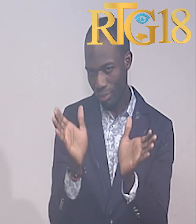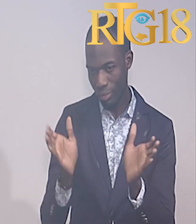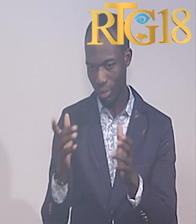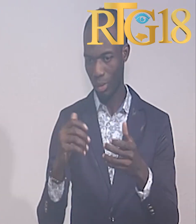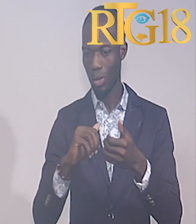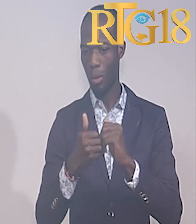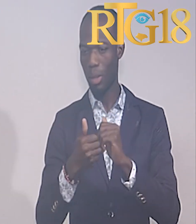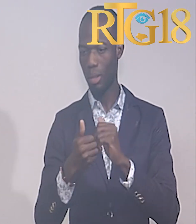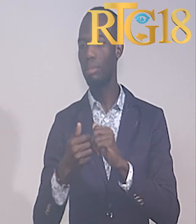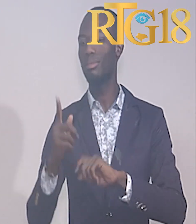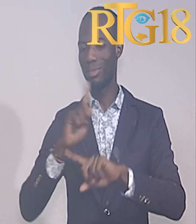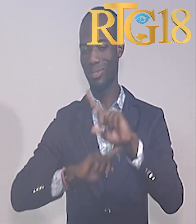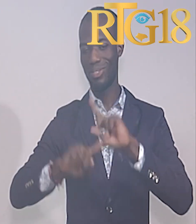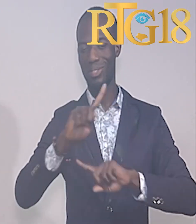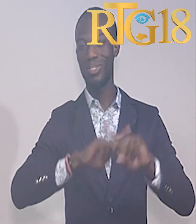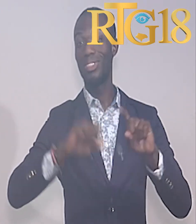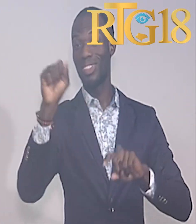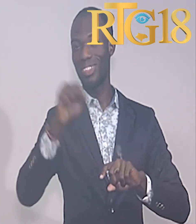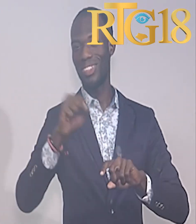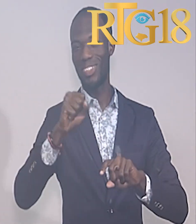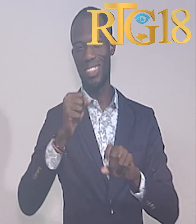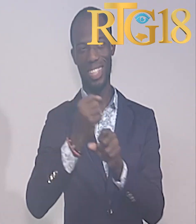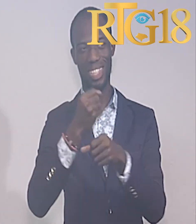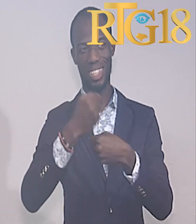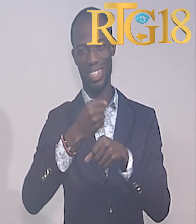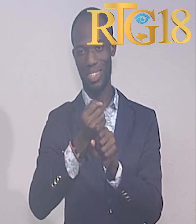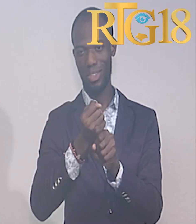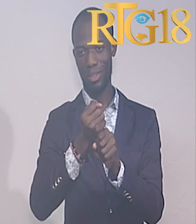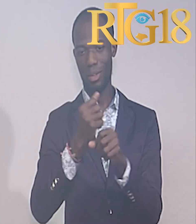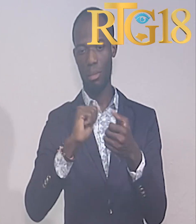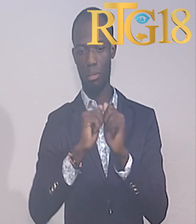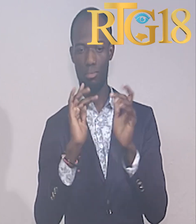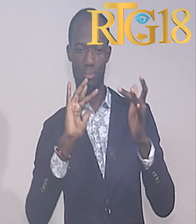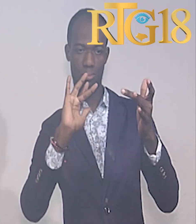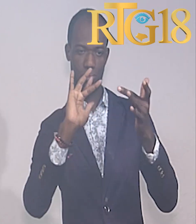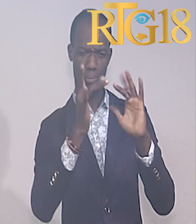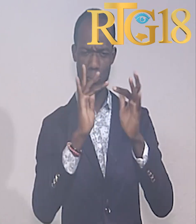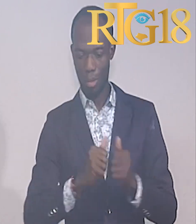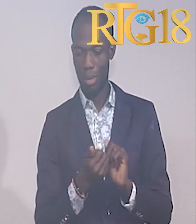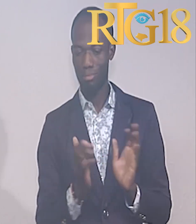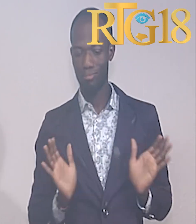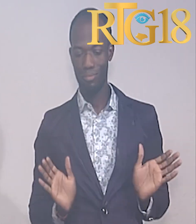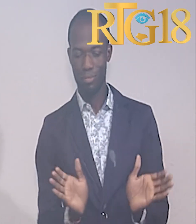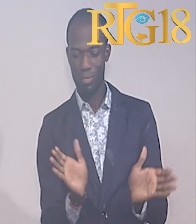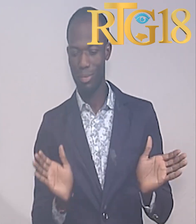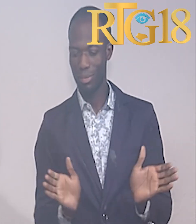signe qui seront produites et diffusées sur les réseaux, sur les médias sociaux.